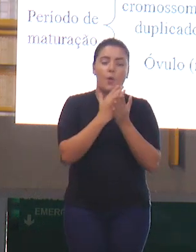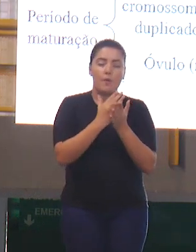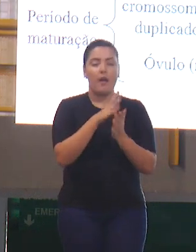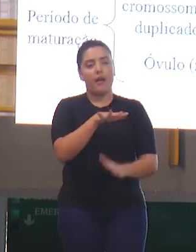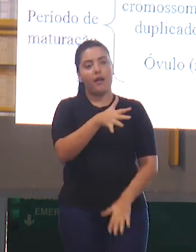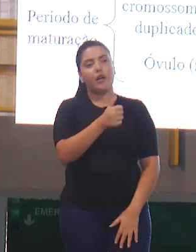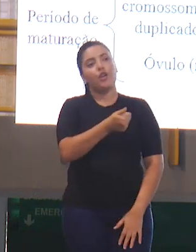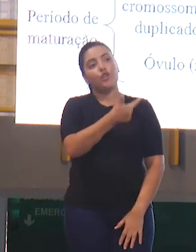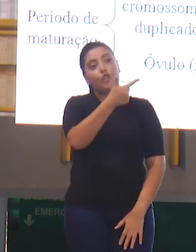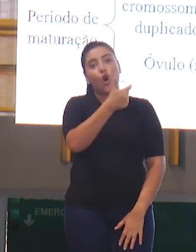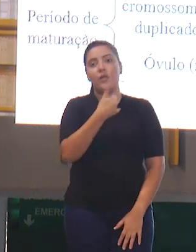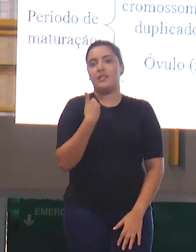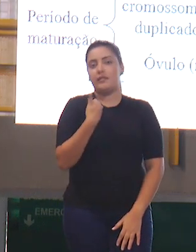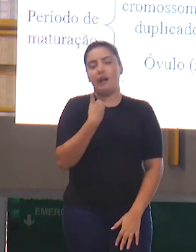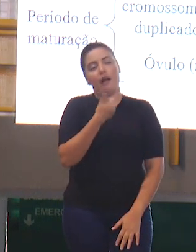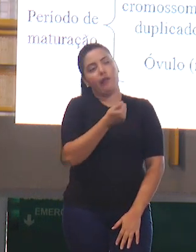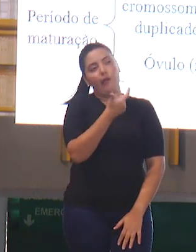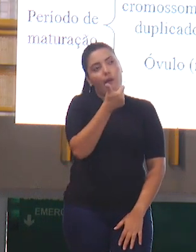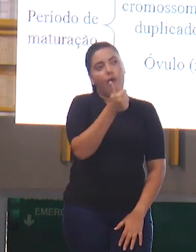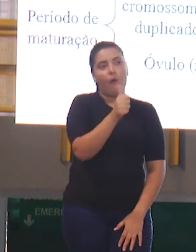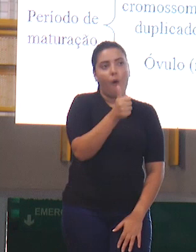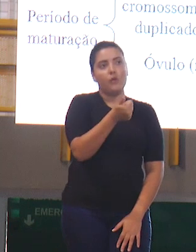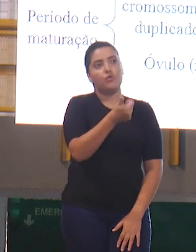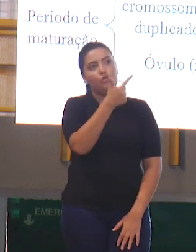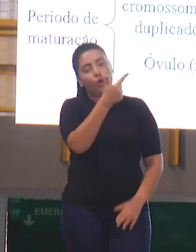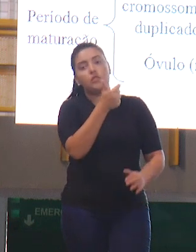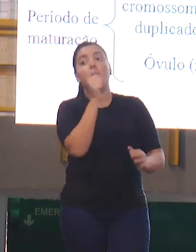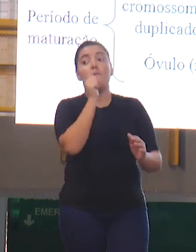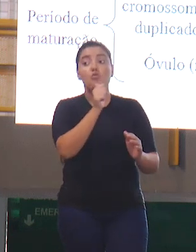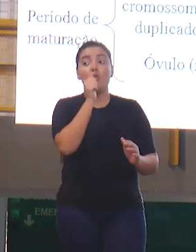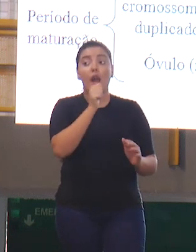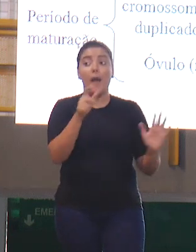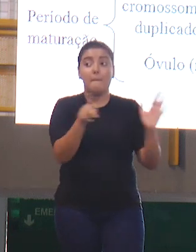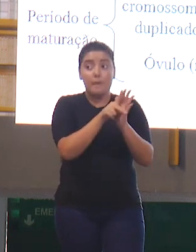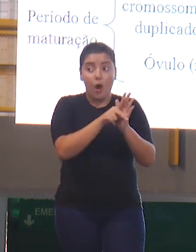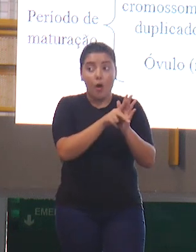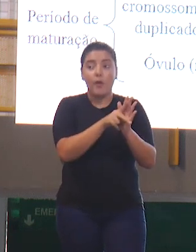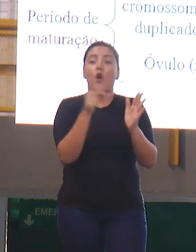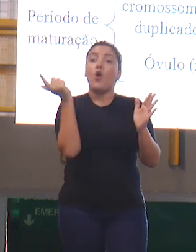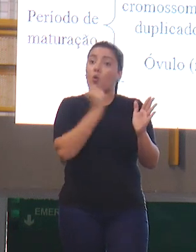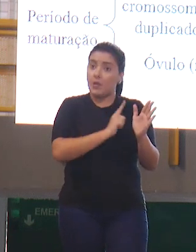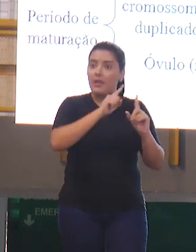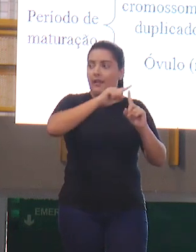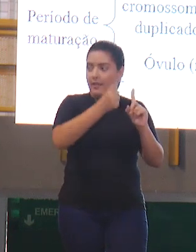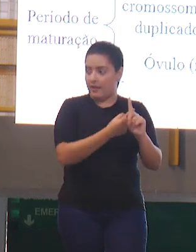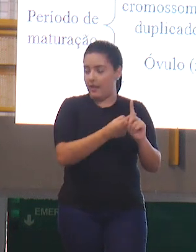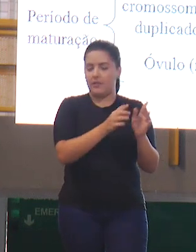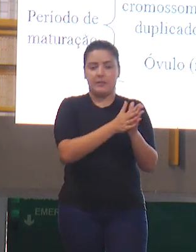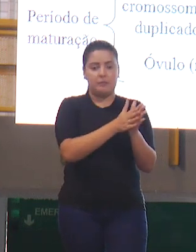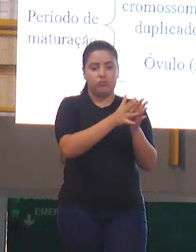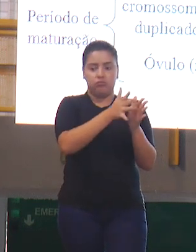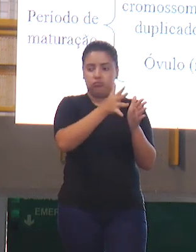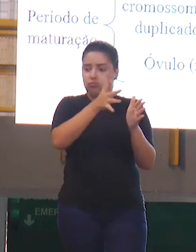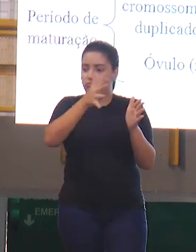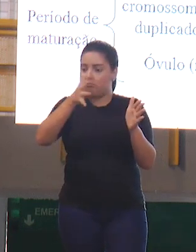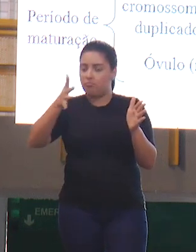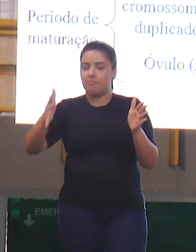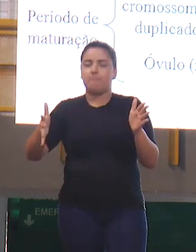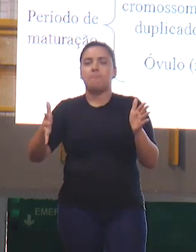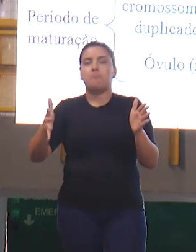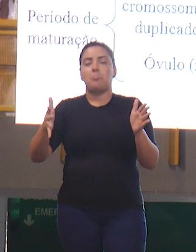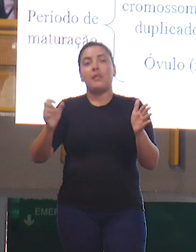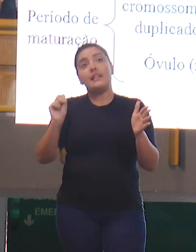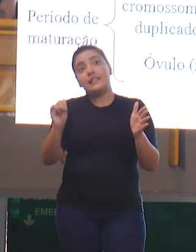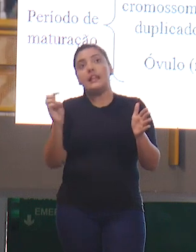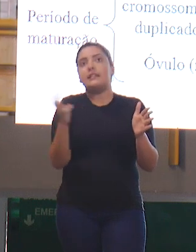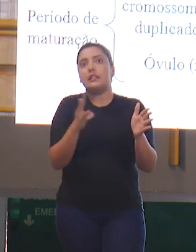por volta dos 11, 12 anos, na menárquia, e ela vai parar por volta de quê? Se for